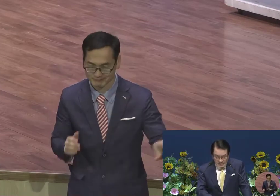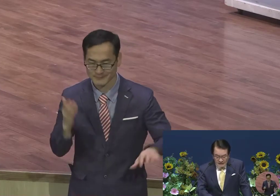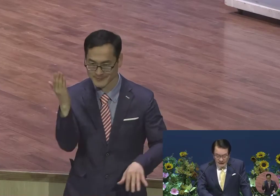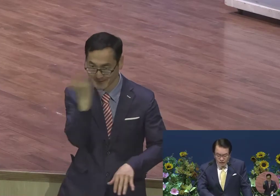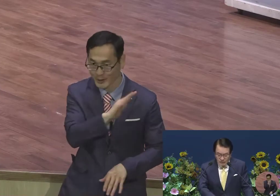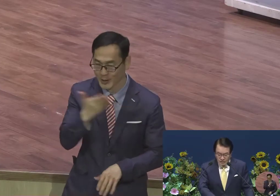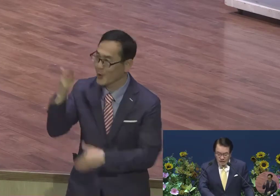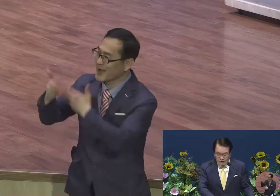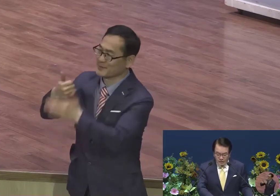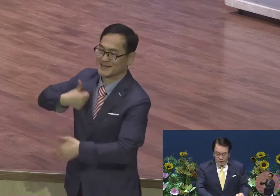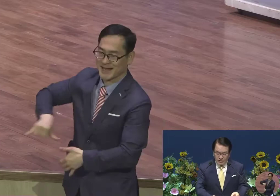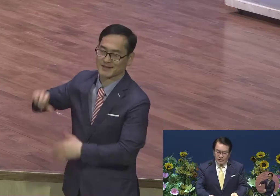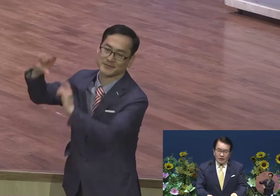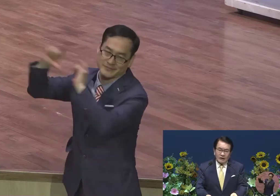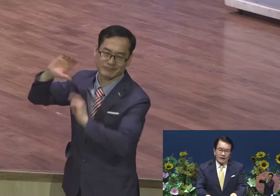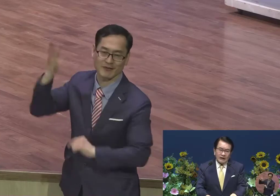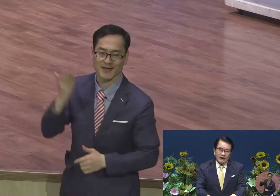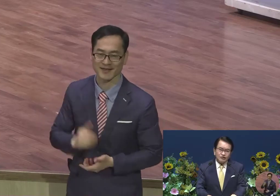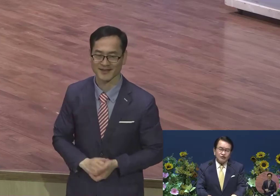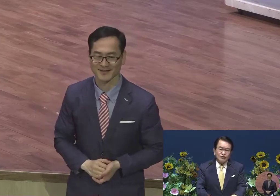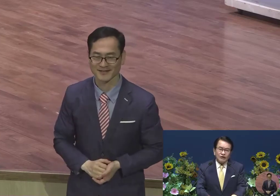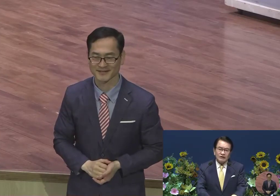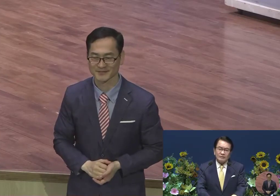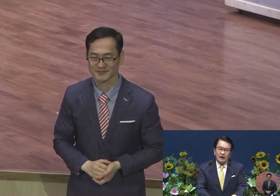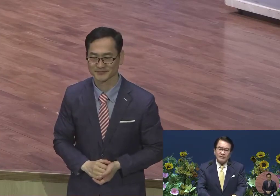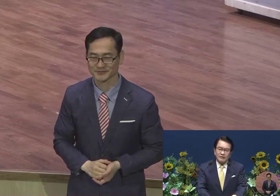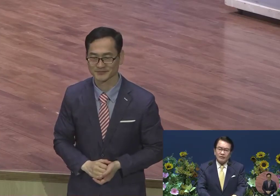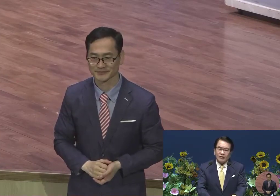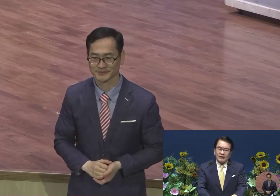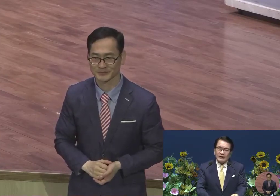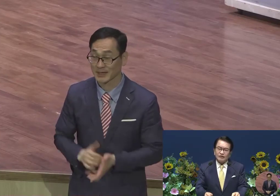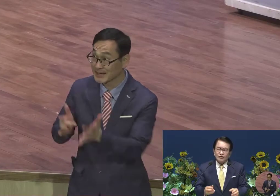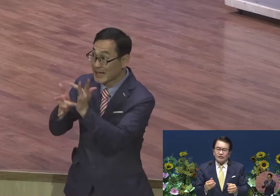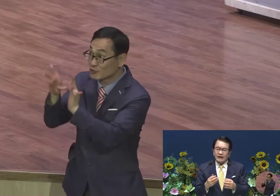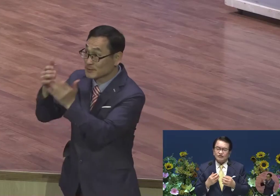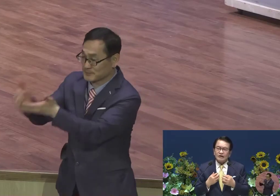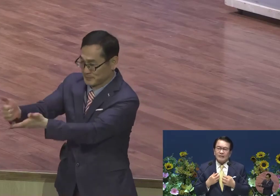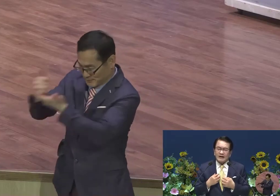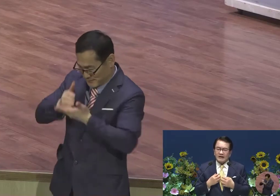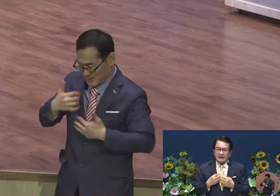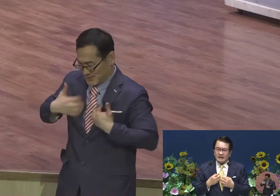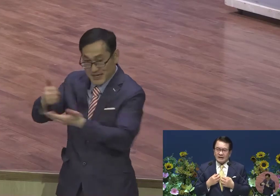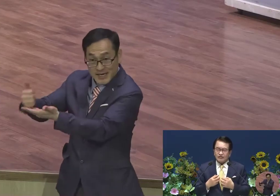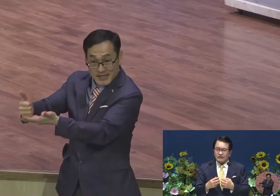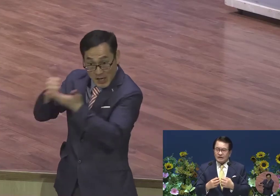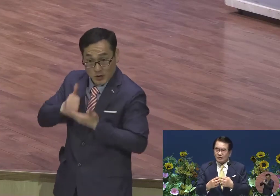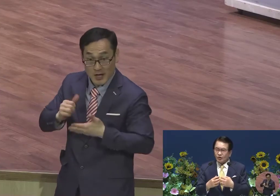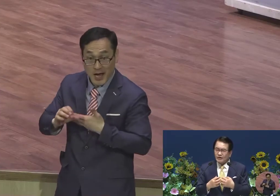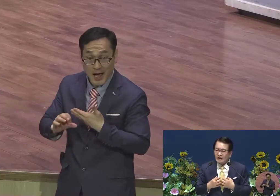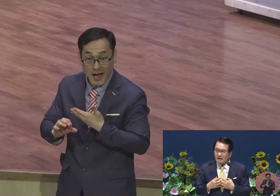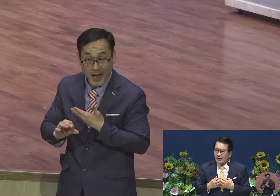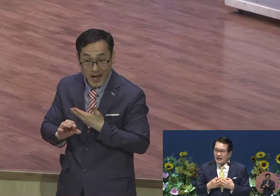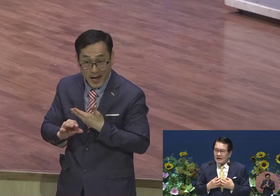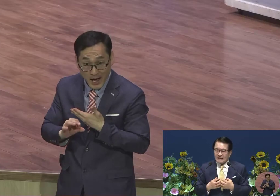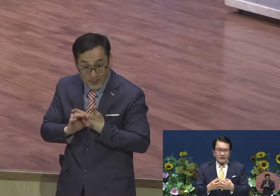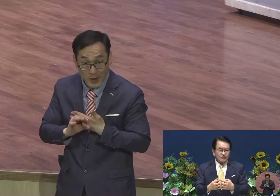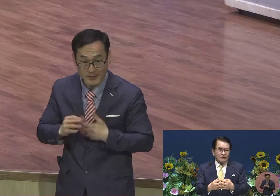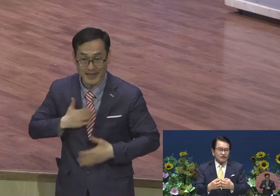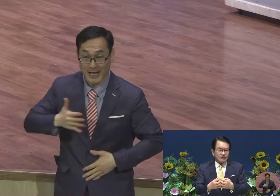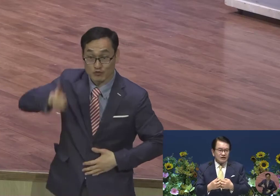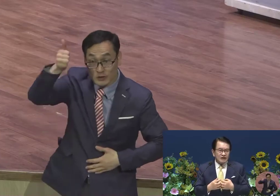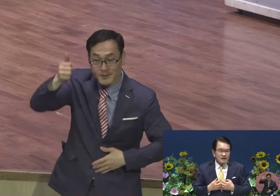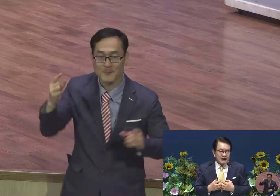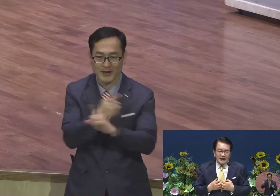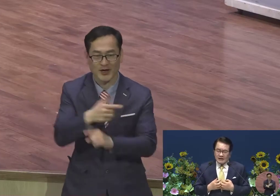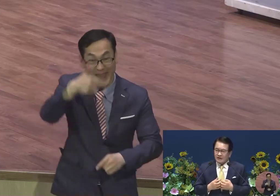그래서 예수님 그리스도를 나의 주인으로 영접을 하면요 나의 주인은 내 주인이 바뀌어야 돼 내 주인이 전에 돈이었는데 내